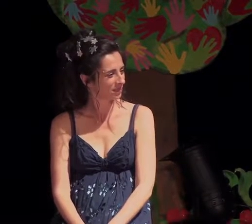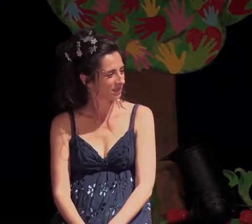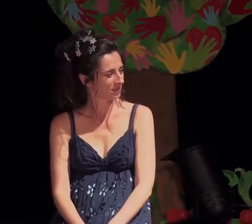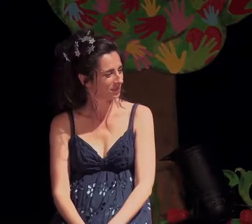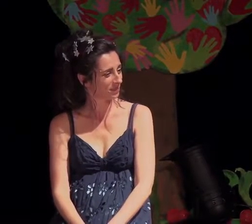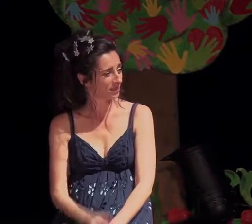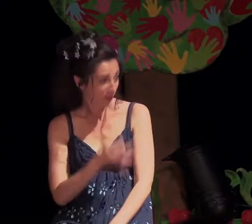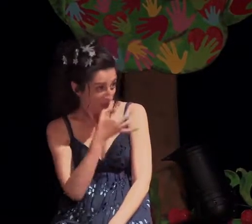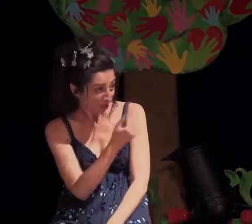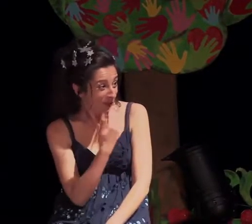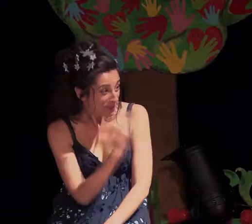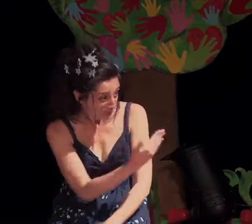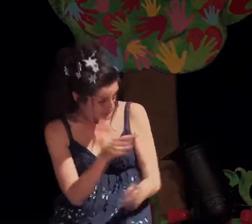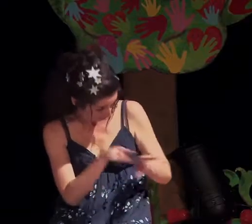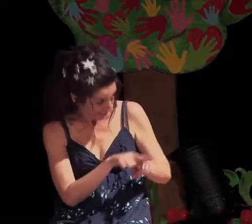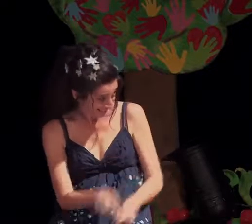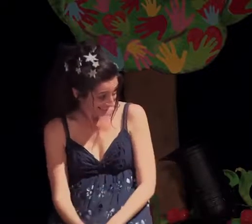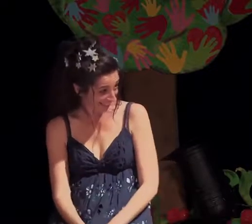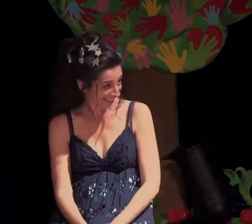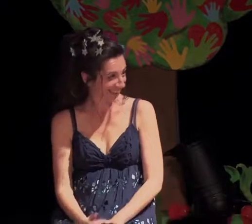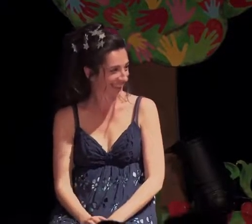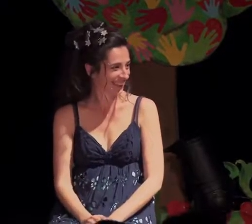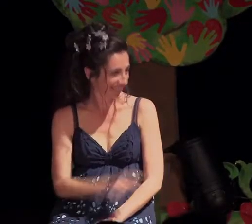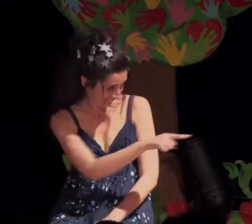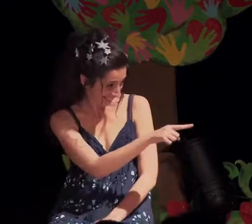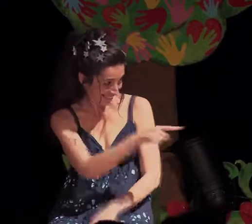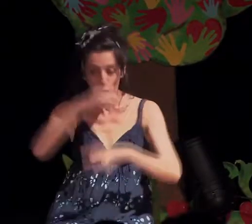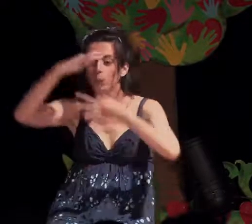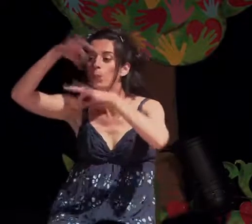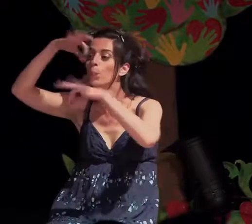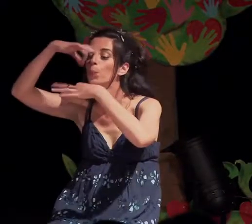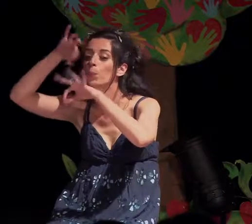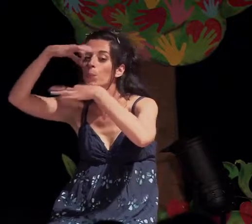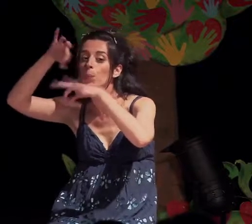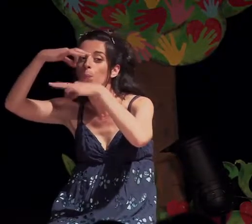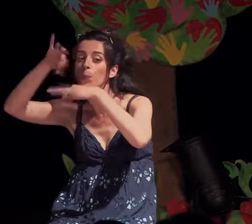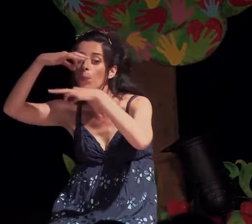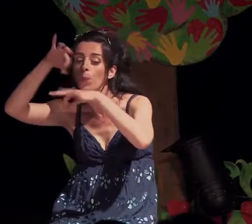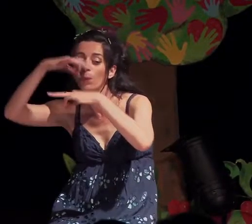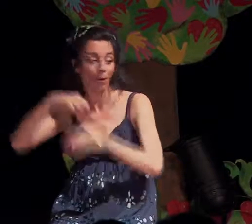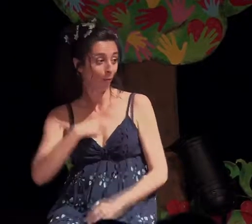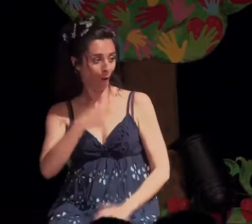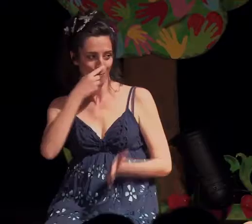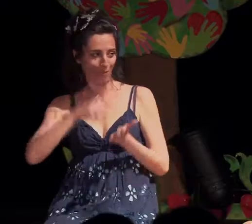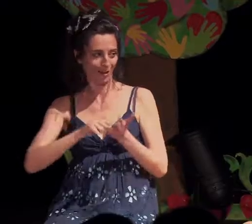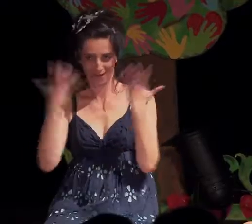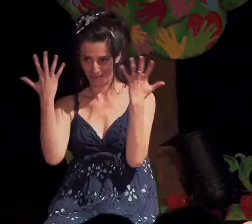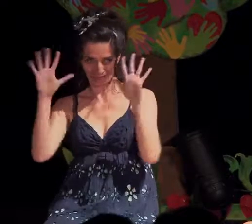signe ? Je te dis bonjour aussi. Toi, tu utilises ta voix. Moi, je préfère parler avec mes